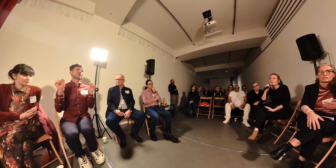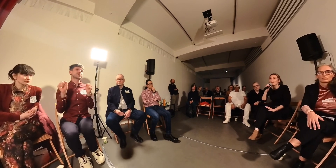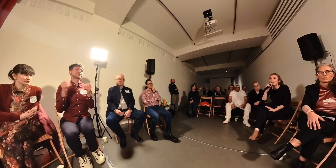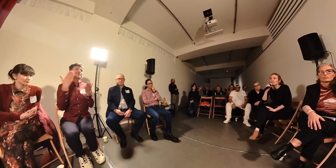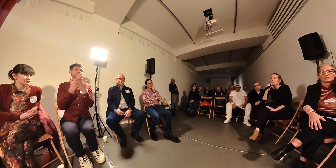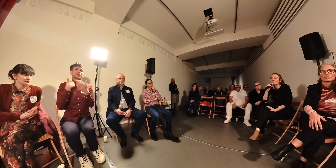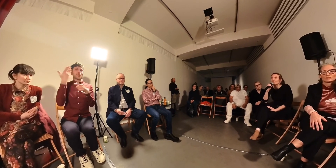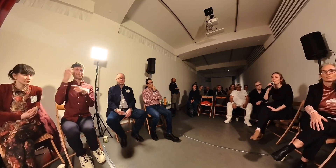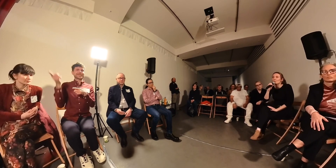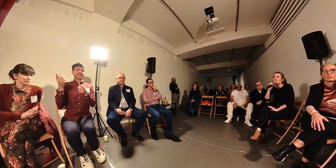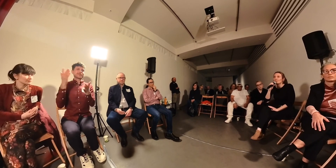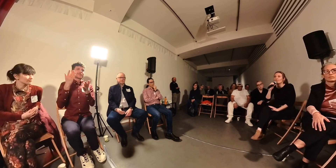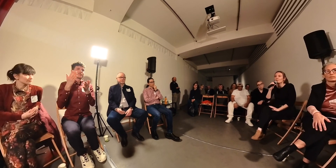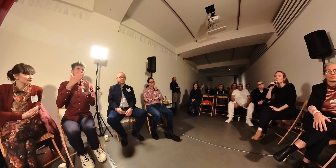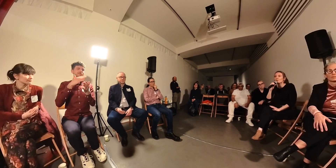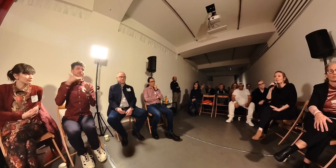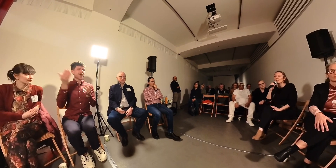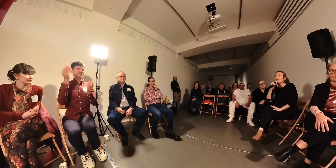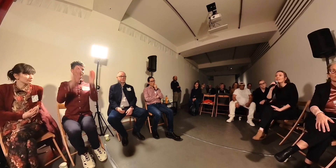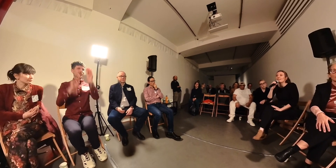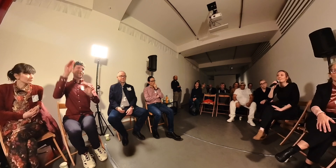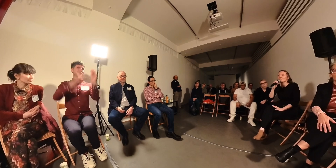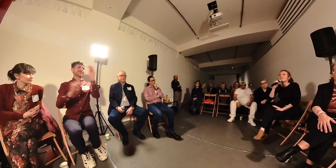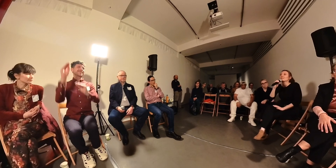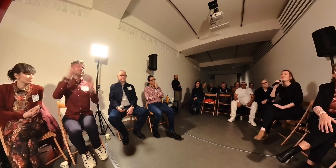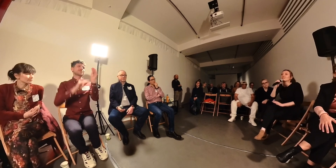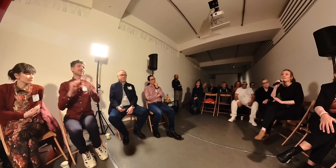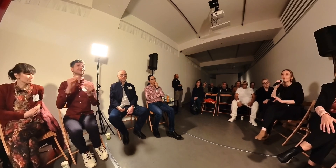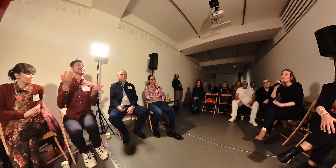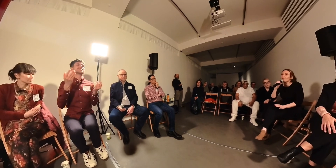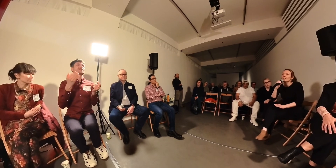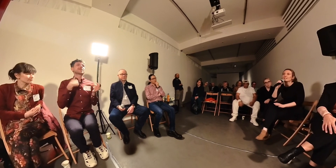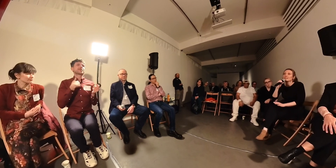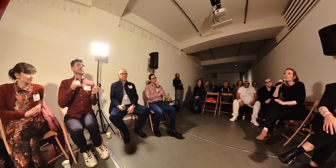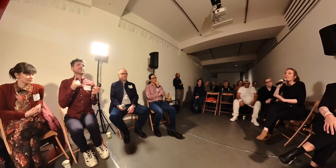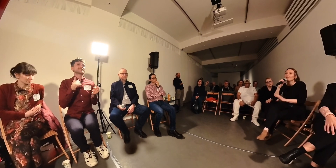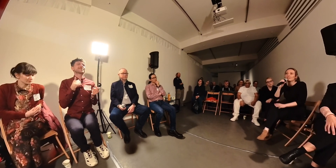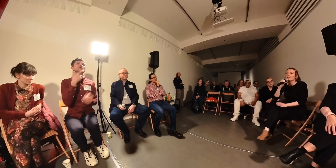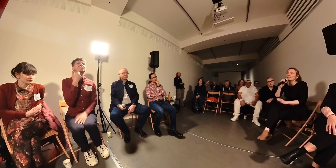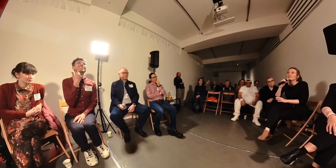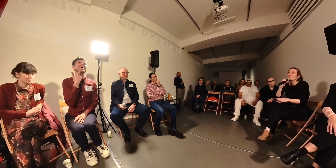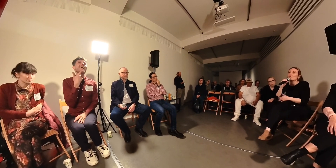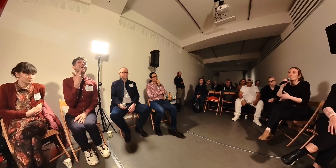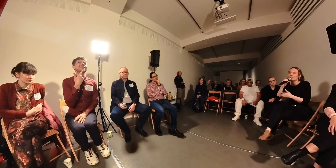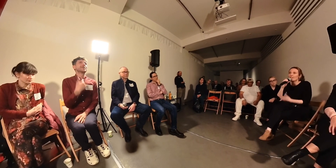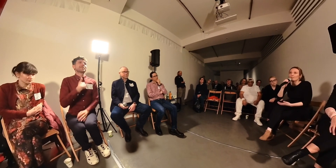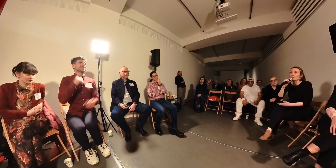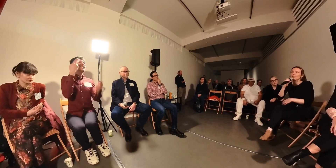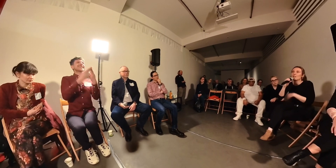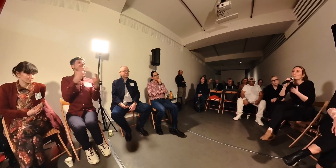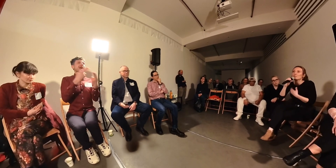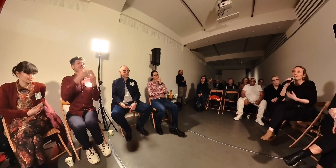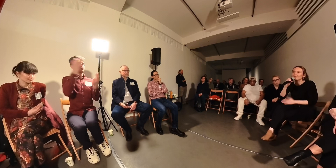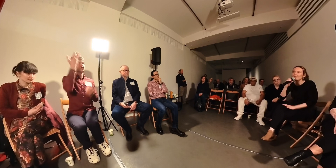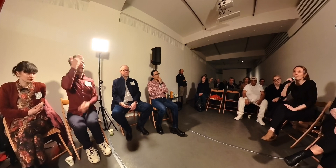tam mohl být za sebe, já jsem byl takový osvobozující. Já jsem nemusel následovat znakový jazyk, jak v jeho čisté